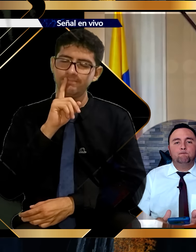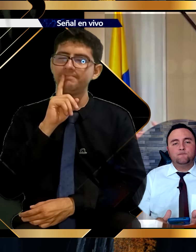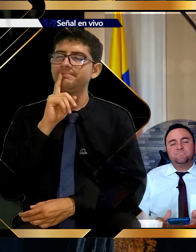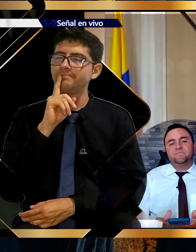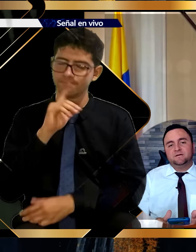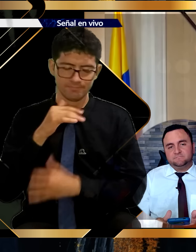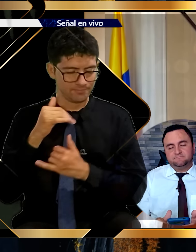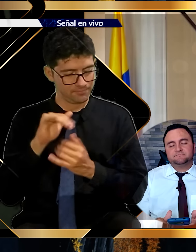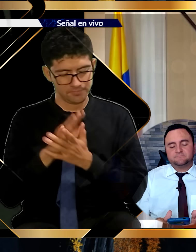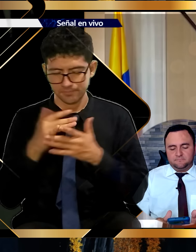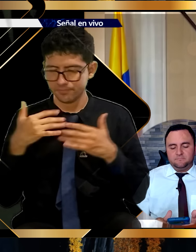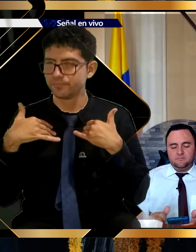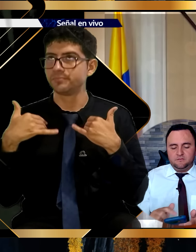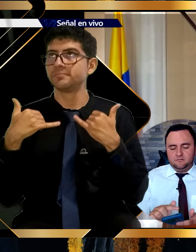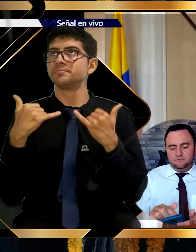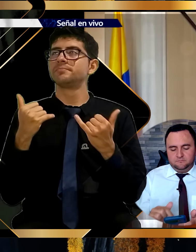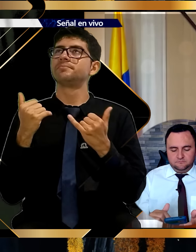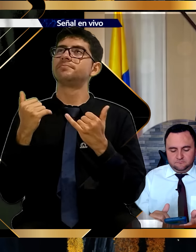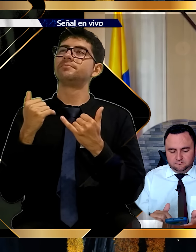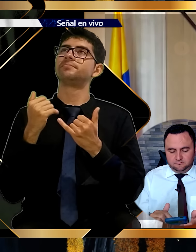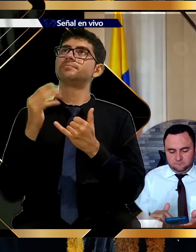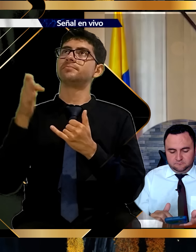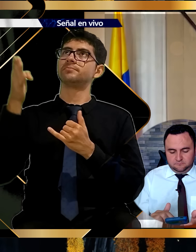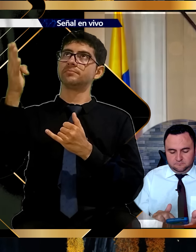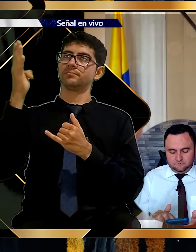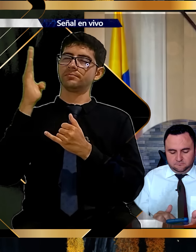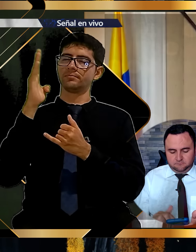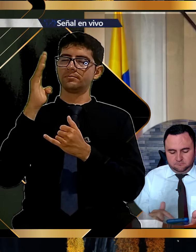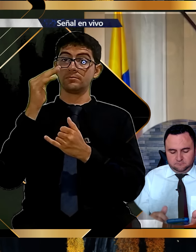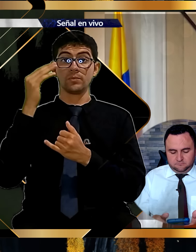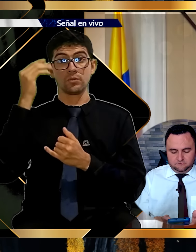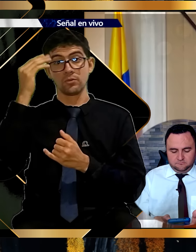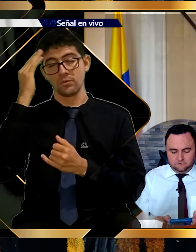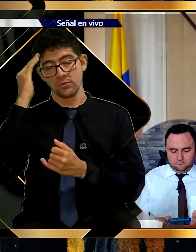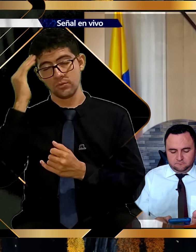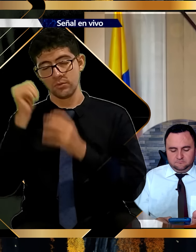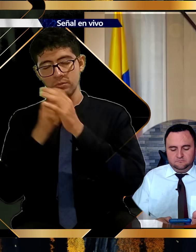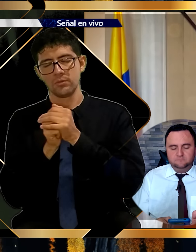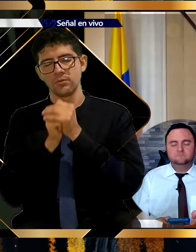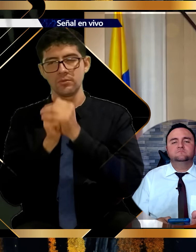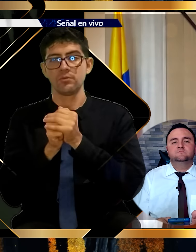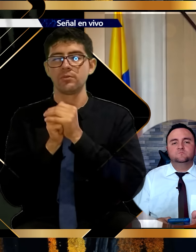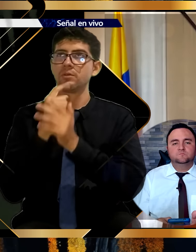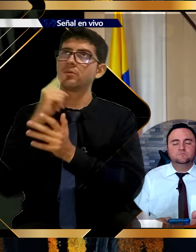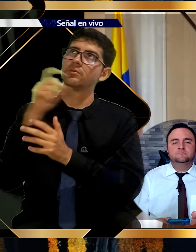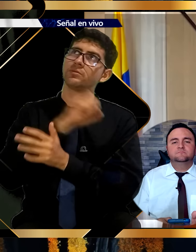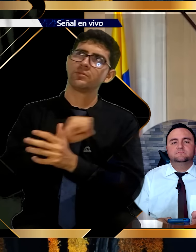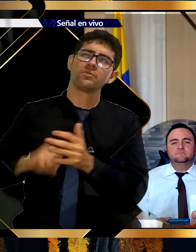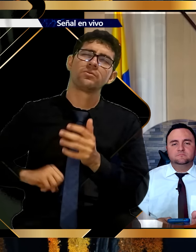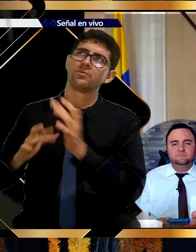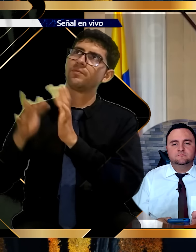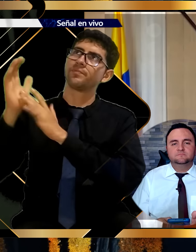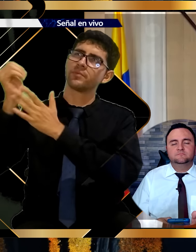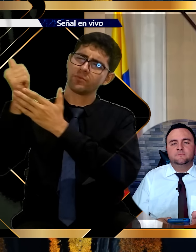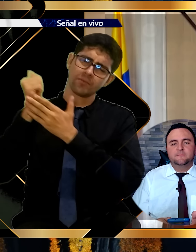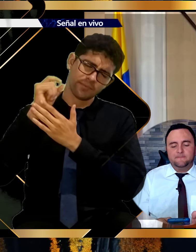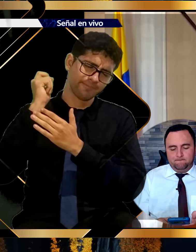final. Yo a veces oro y digo, Señor, ayúdame a entender bien, de verdad. Porque también soy